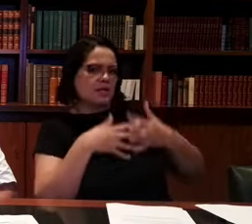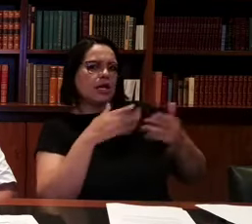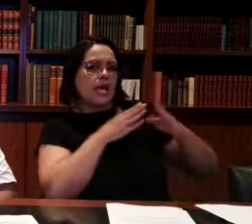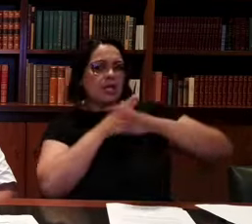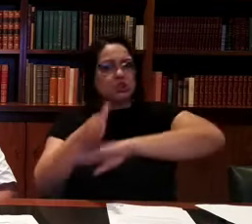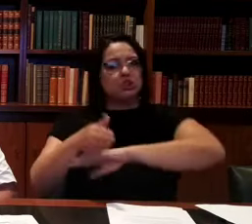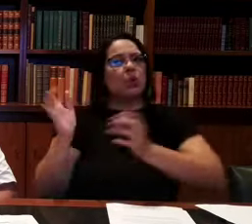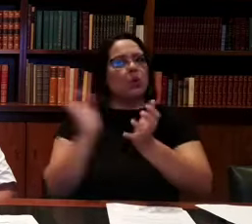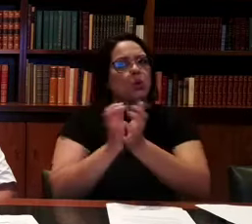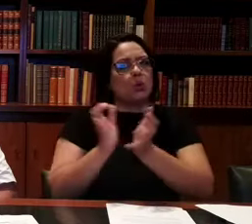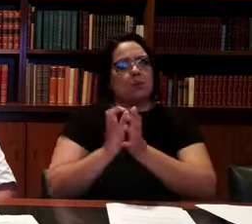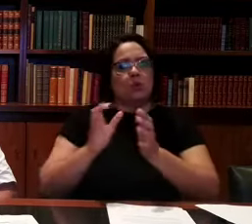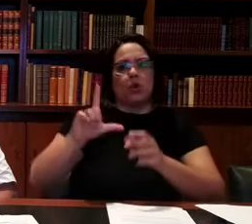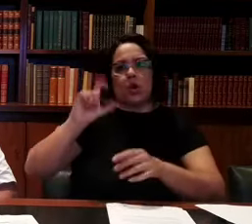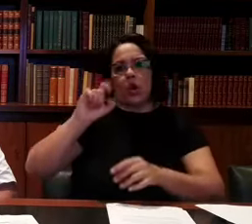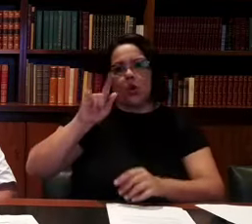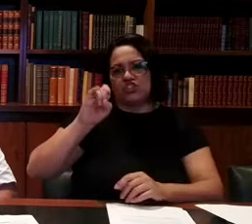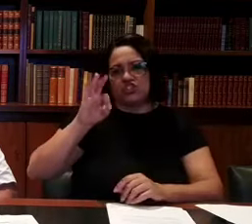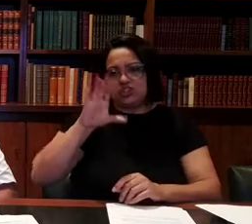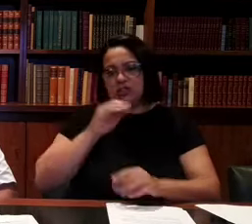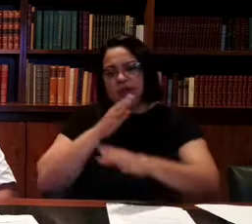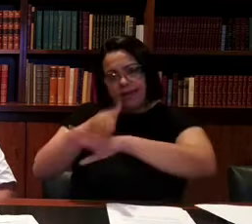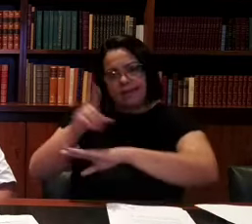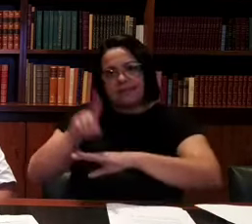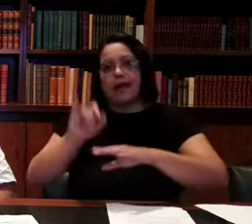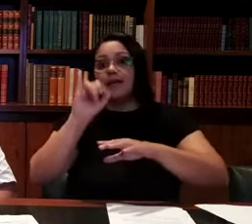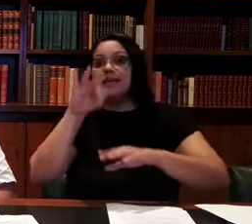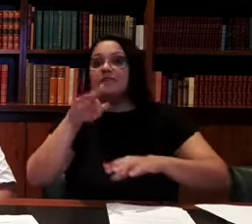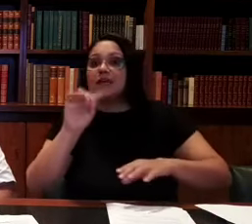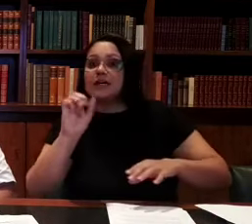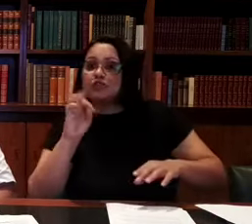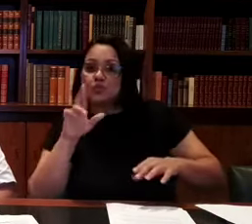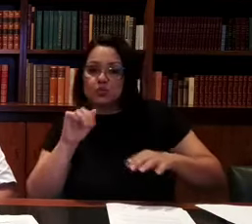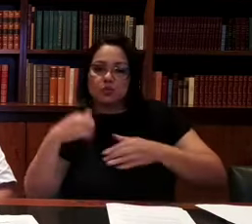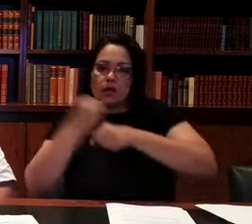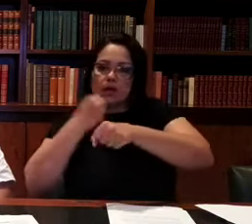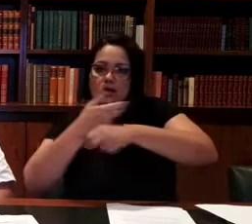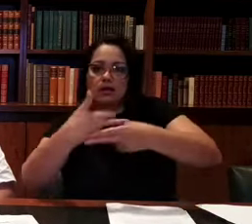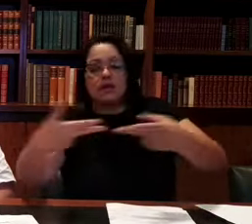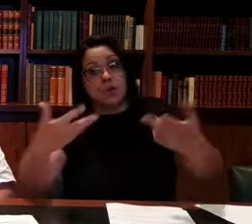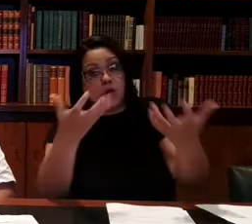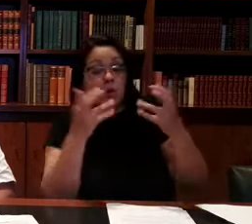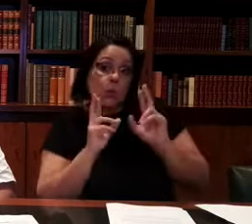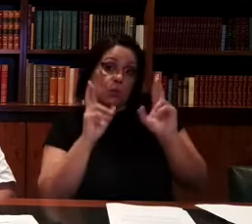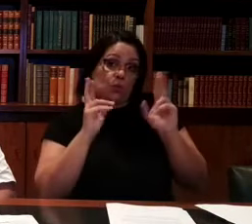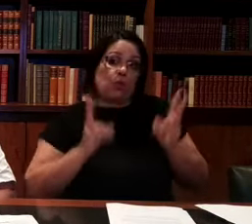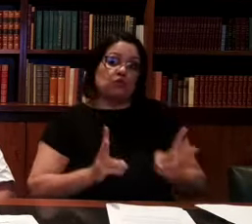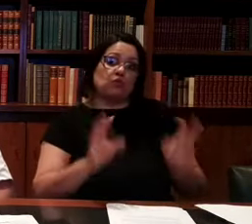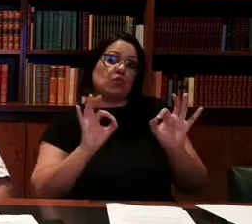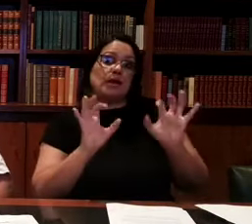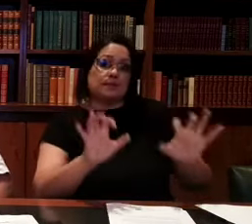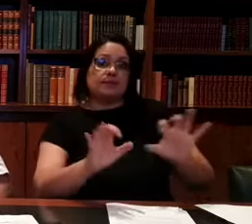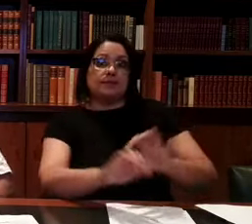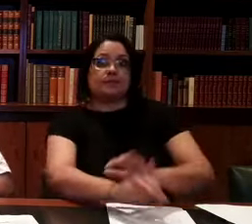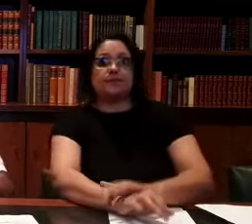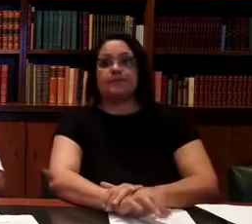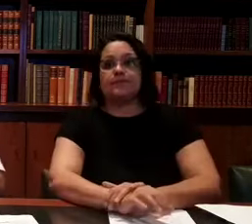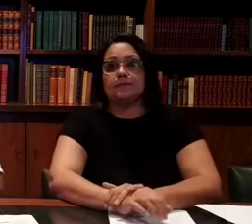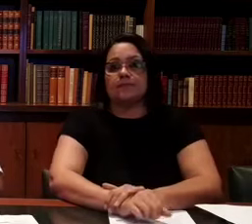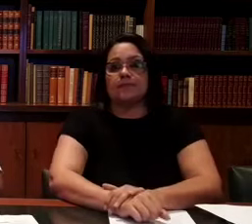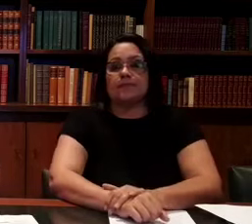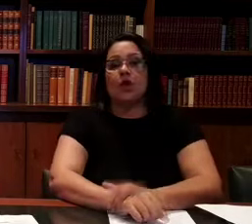de logística forte no nosso setor de estrutura e a gente vê isso com muito bons olhos então eu espero que continue dessa forma e é